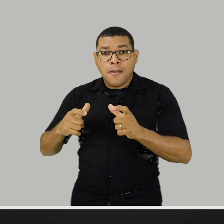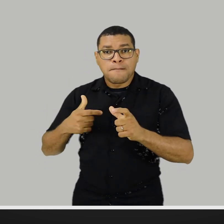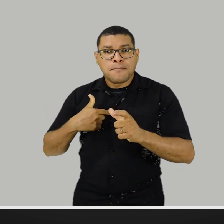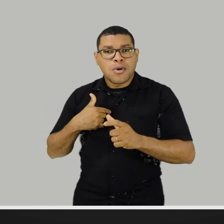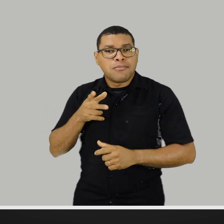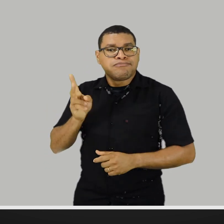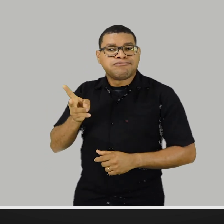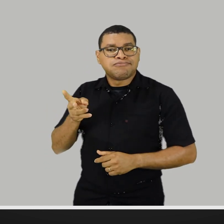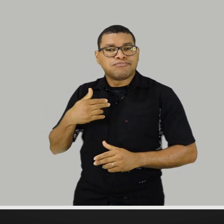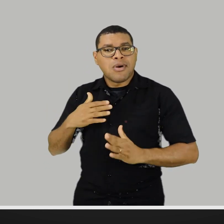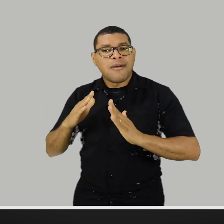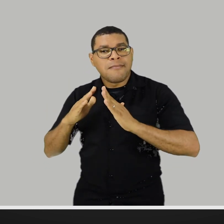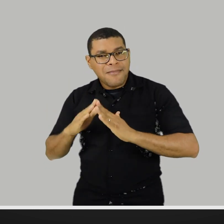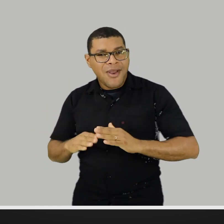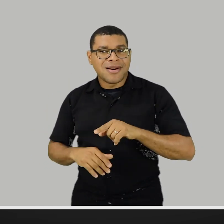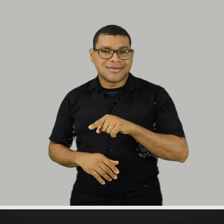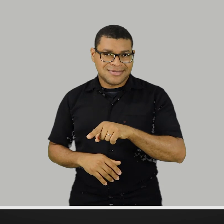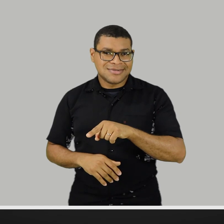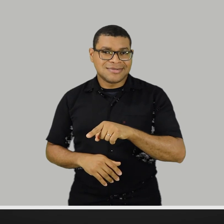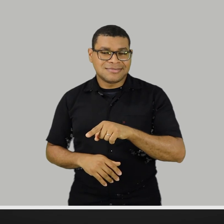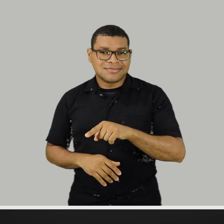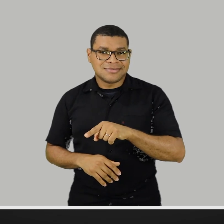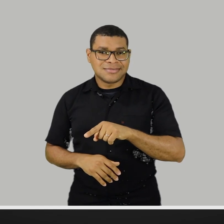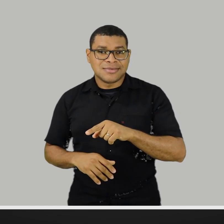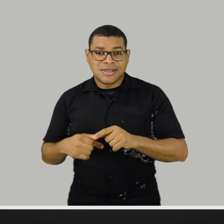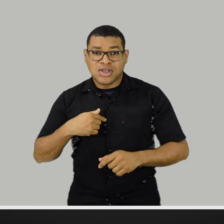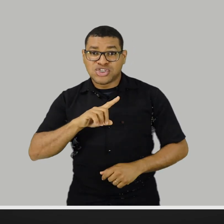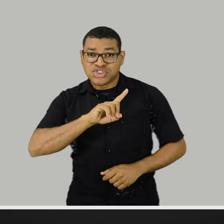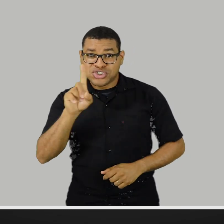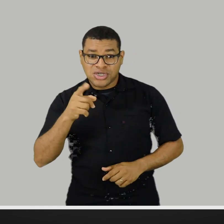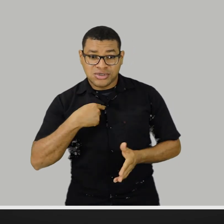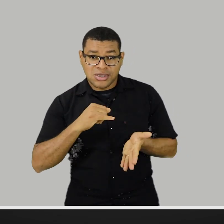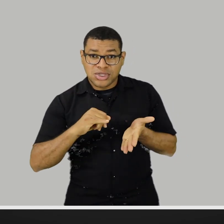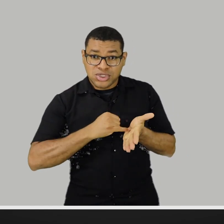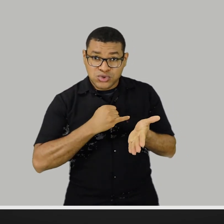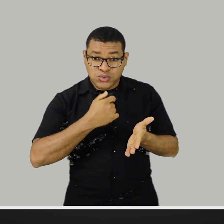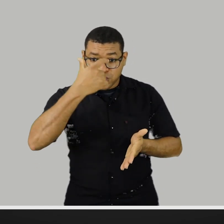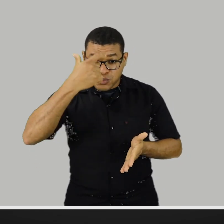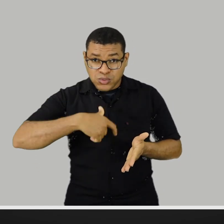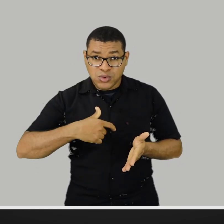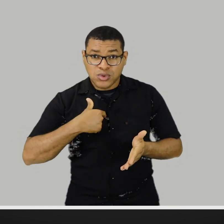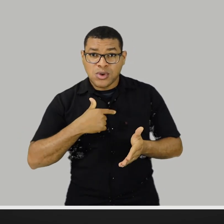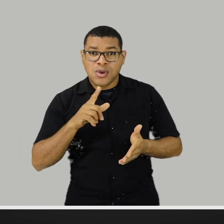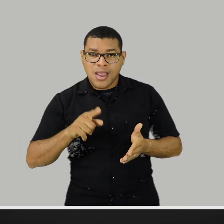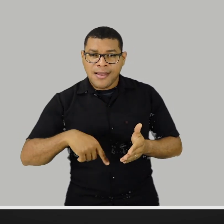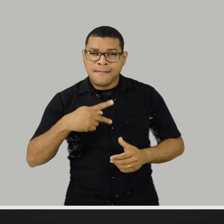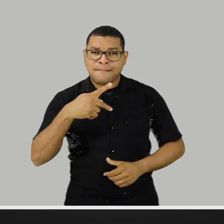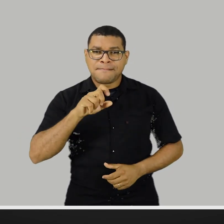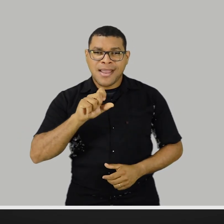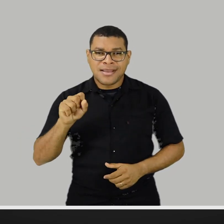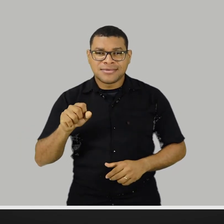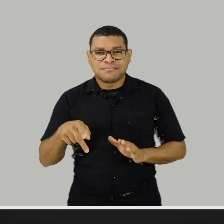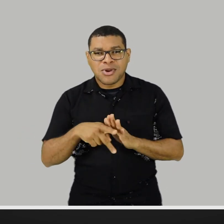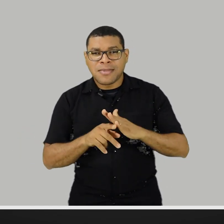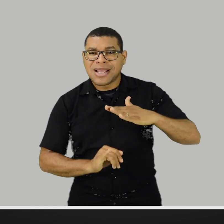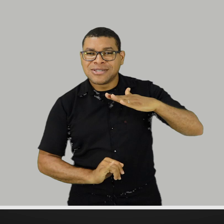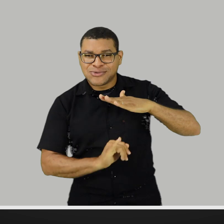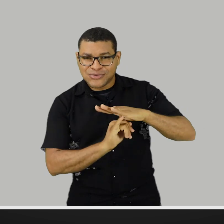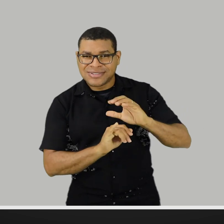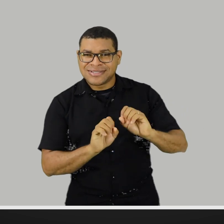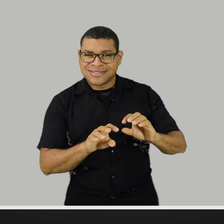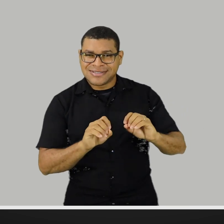e nele reside na data de inscrição do Estudante no concurso seletivo da instituição Federal de ensino